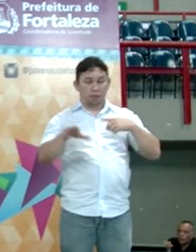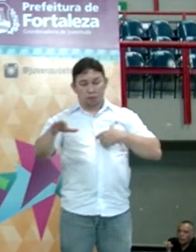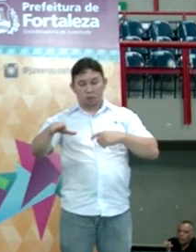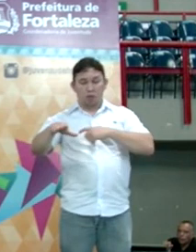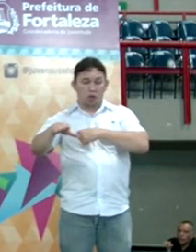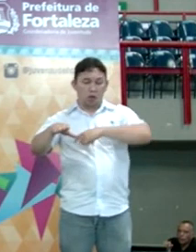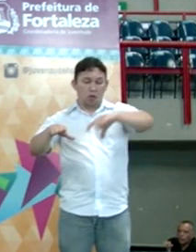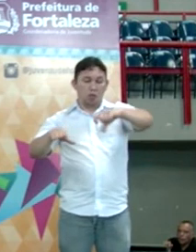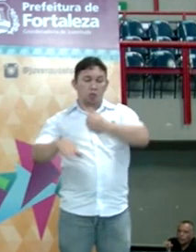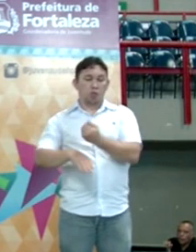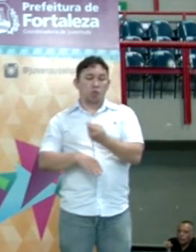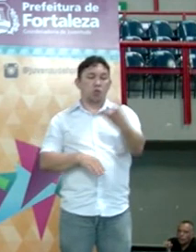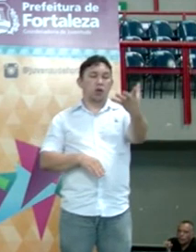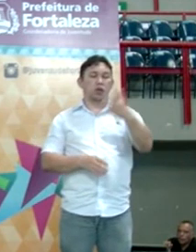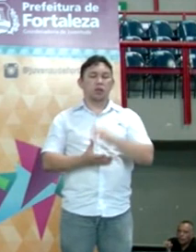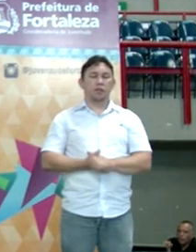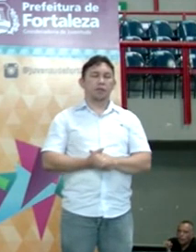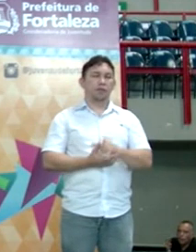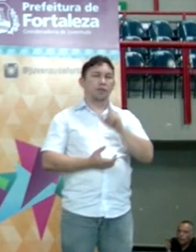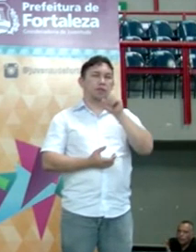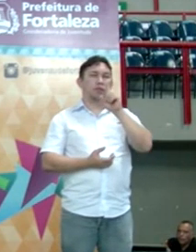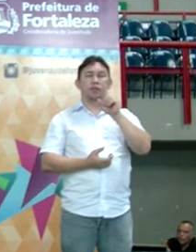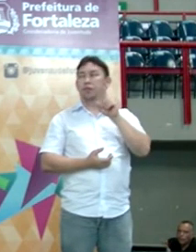faixa a gente colocou quantas pessoas, hein?